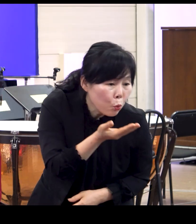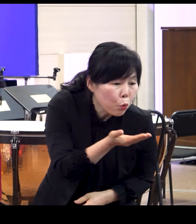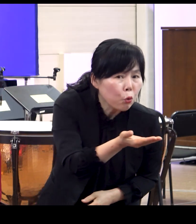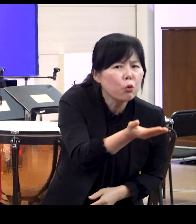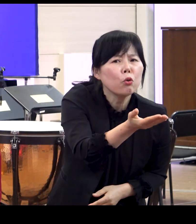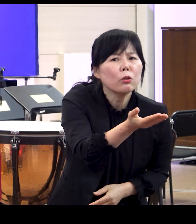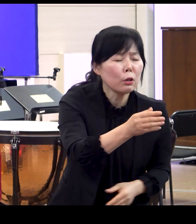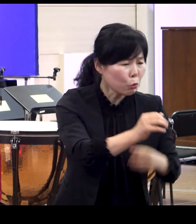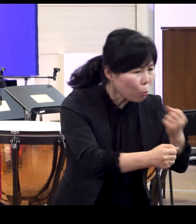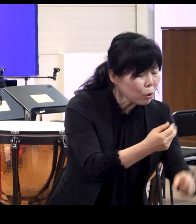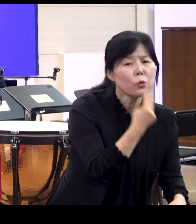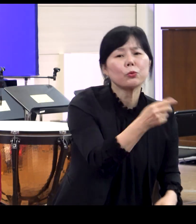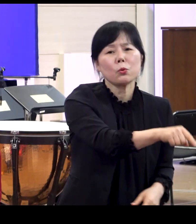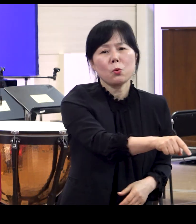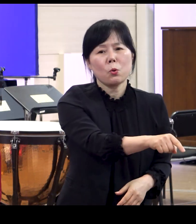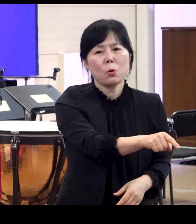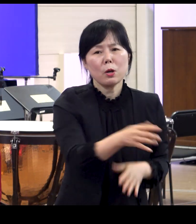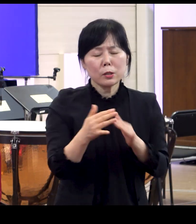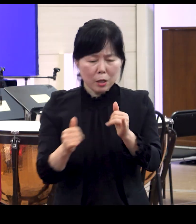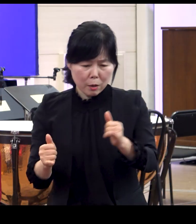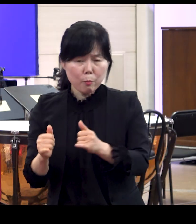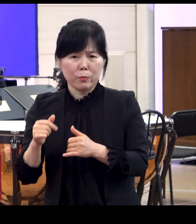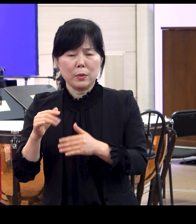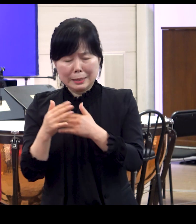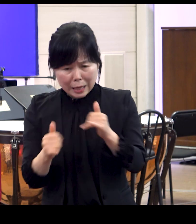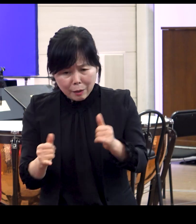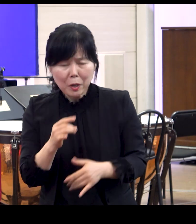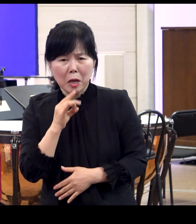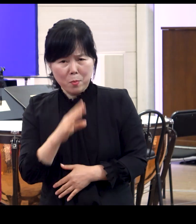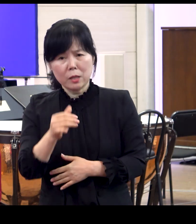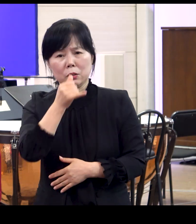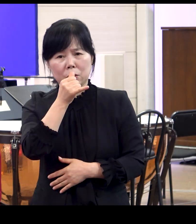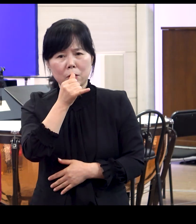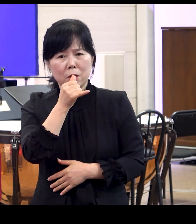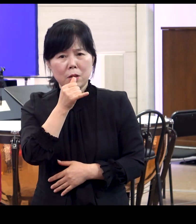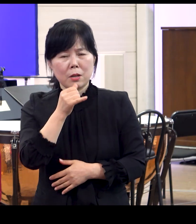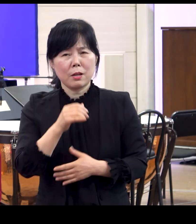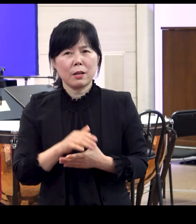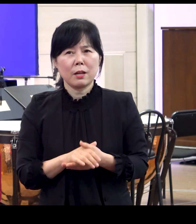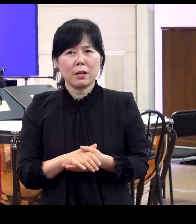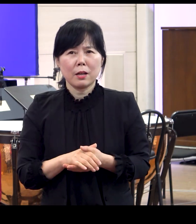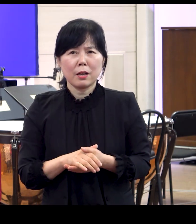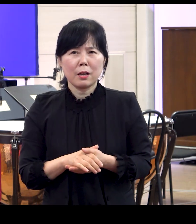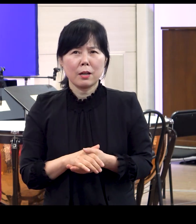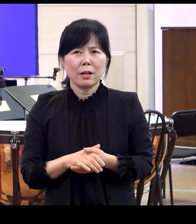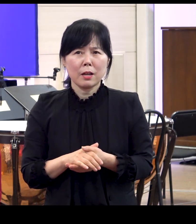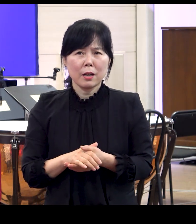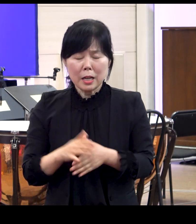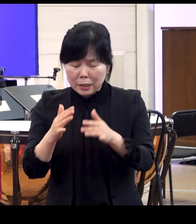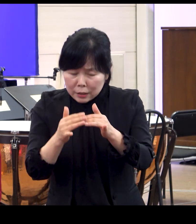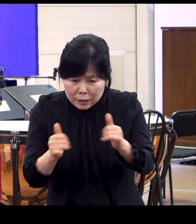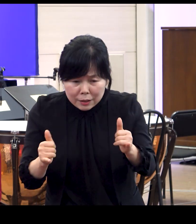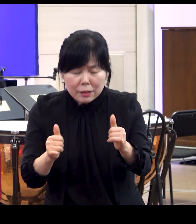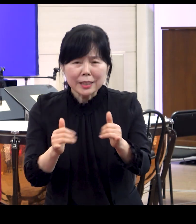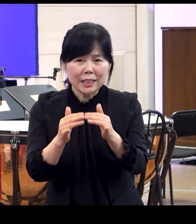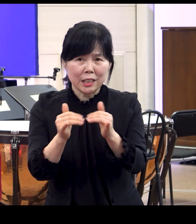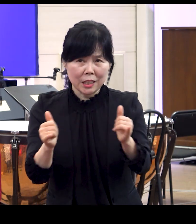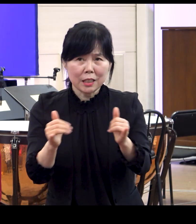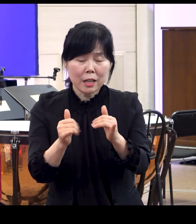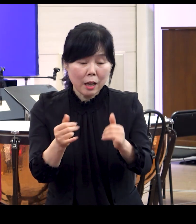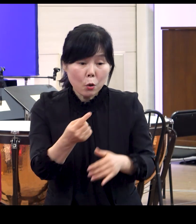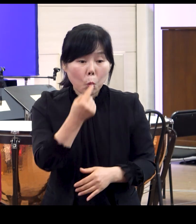없어요. 동물들한테는. 인간에게만 있는 거예요. 자, 그런데 이게 왜 중요하냐면요, 여기서 하나님이